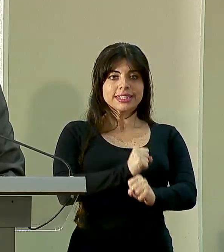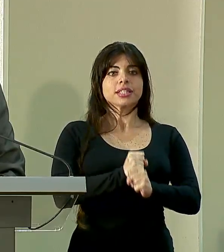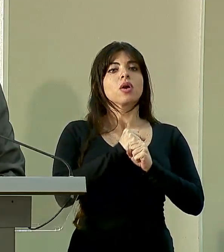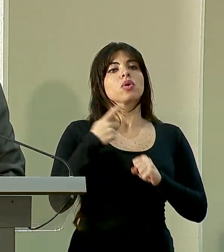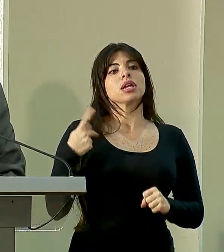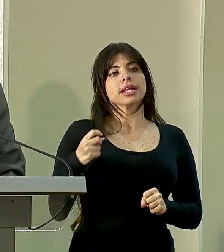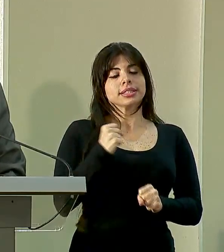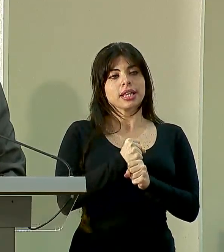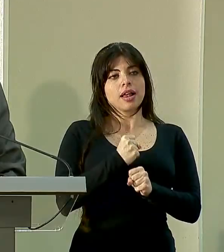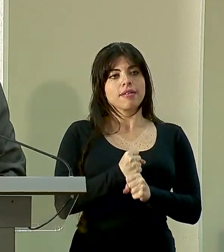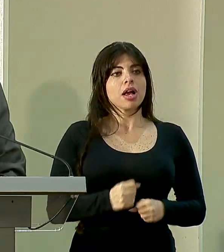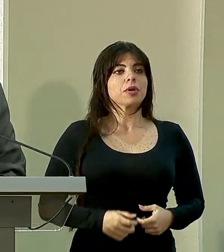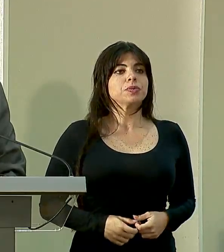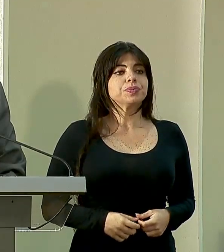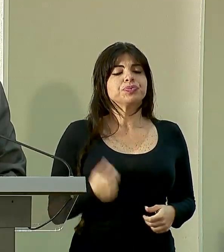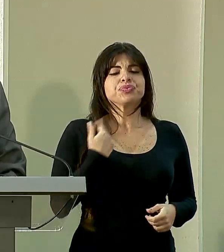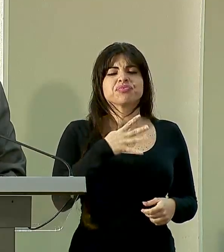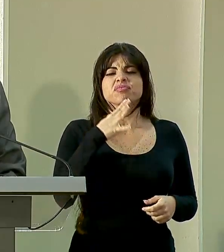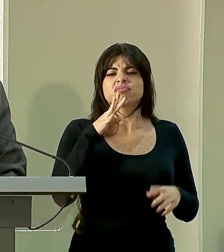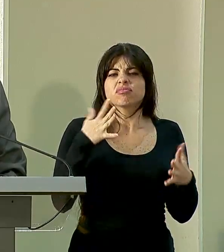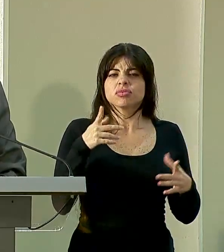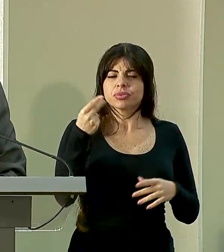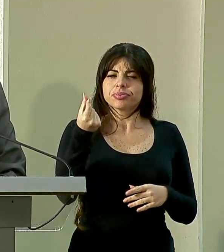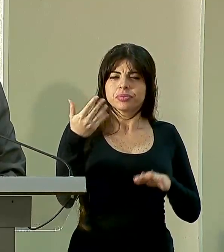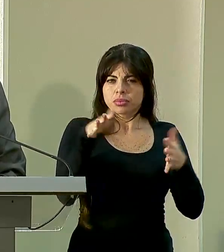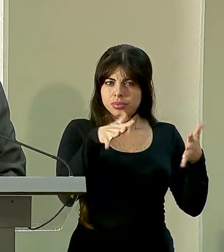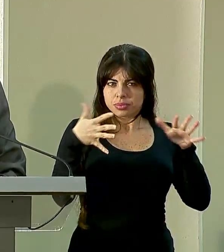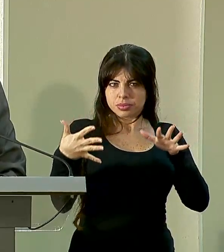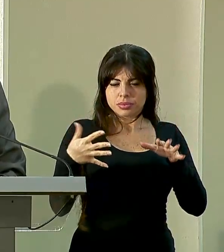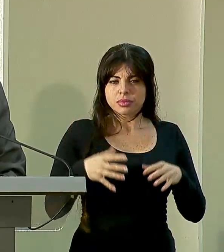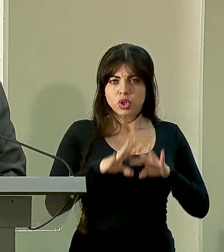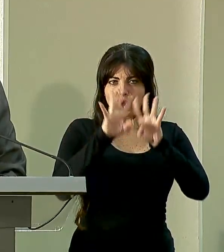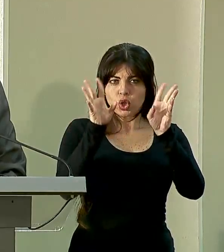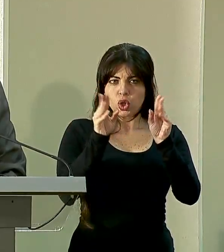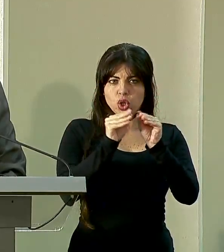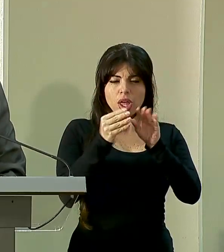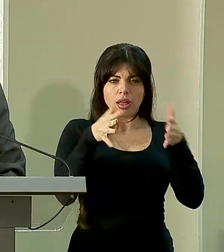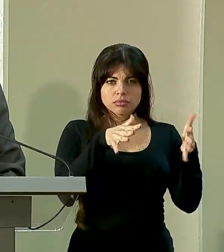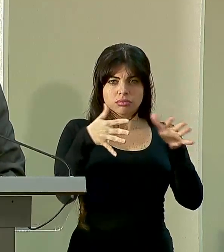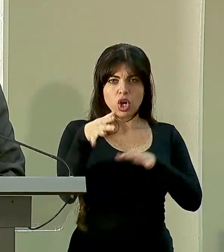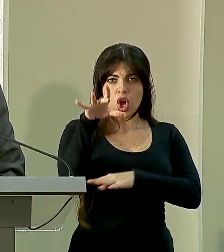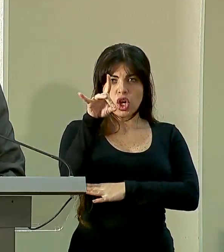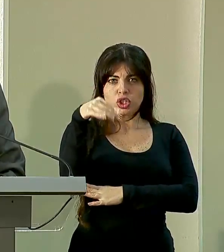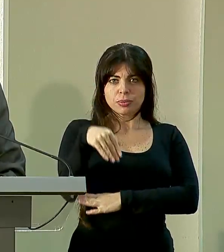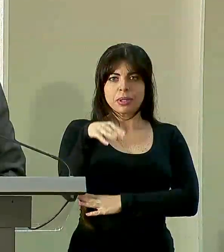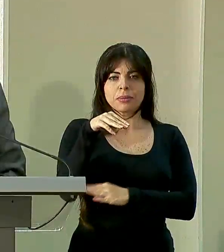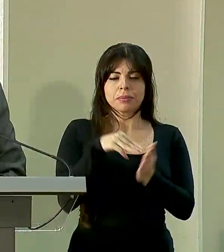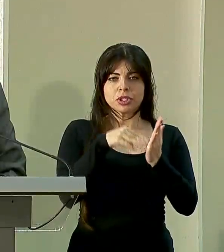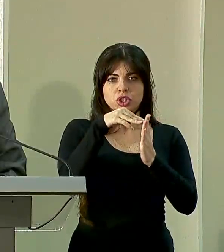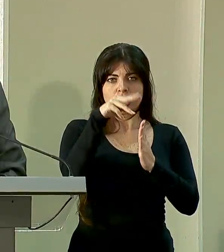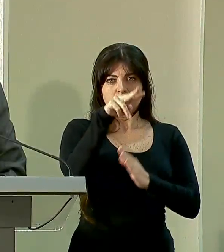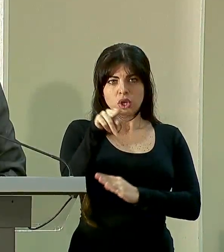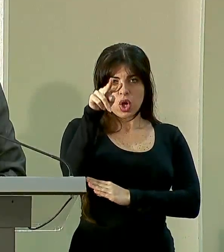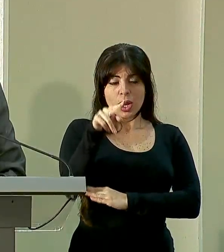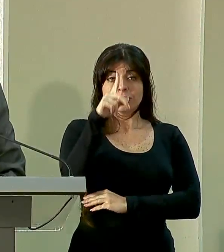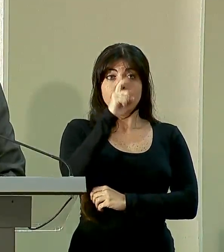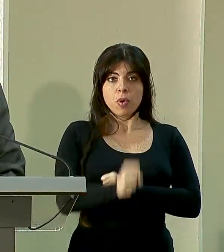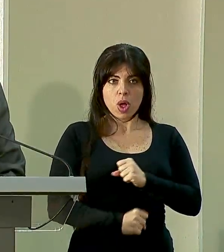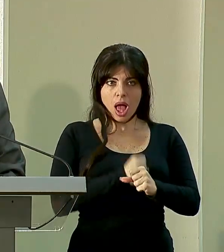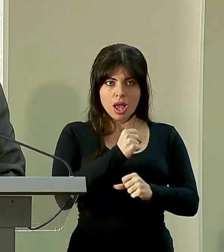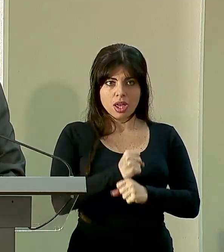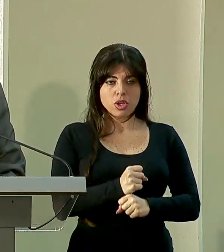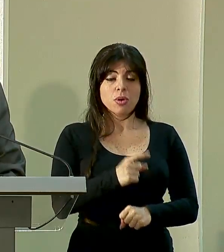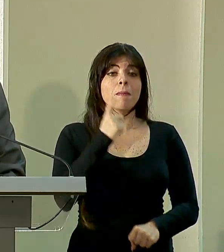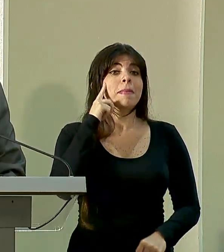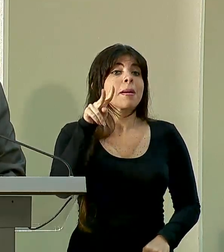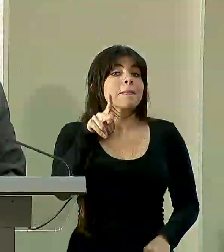de riesgo de trabajo. Estamos hablando de un monto de alrededor total de alrededor de 8 mil millones de colones al año, lo cual